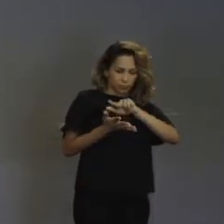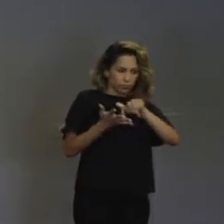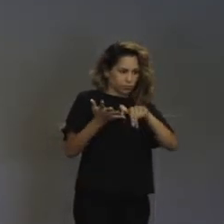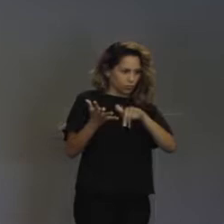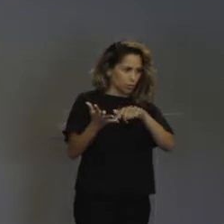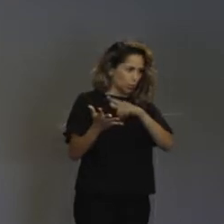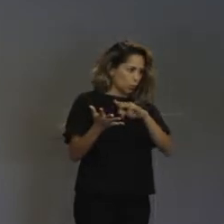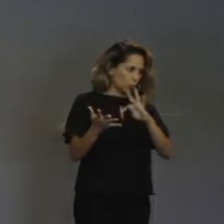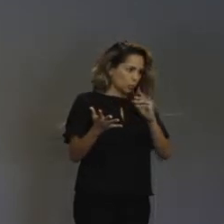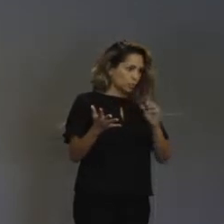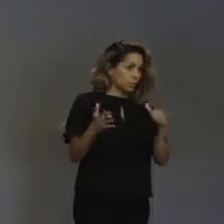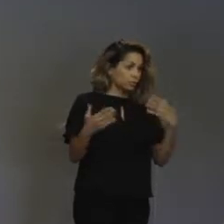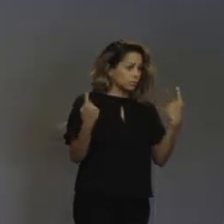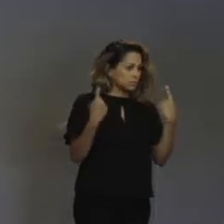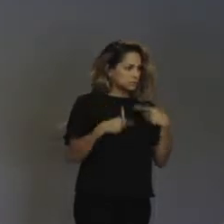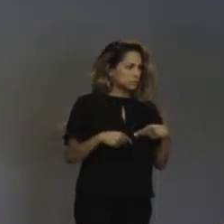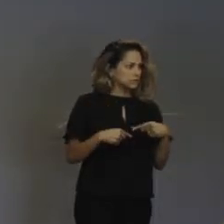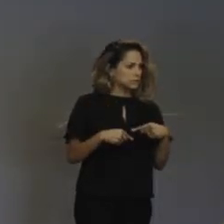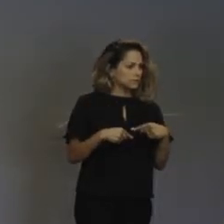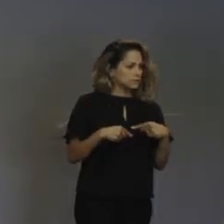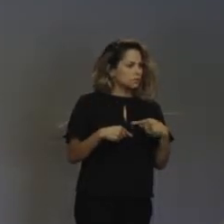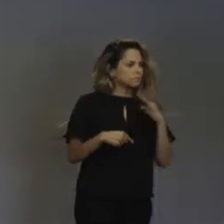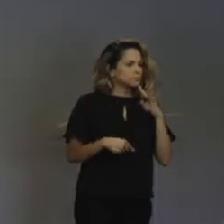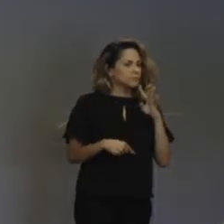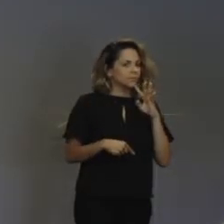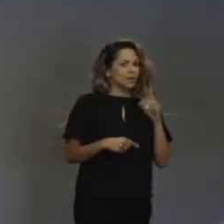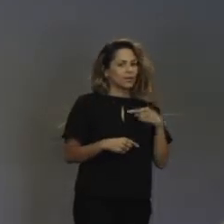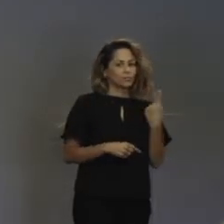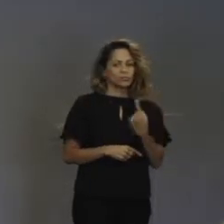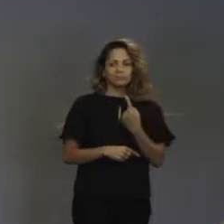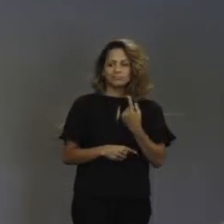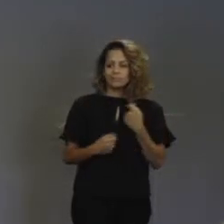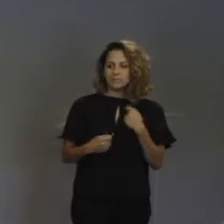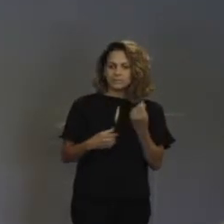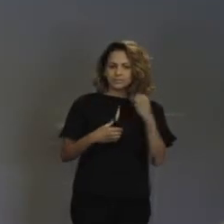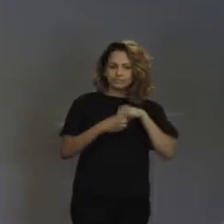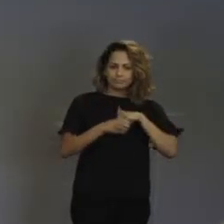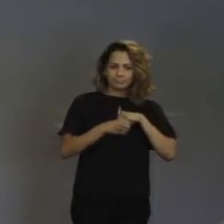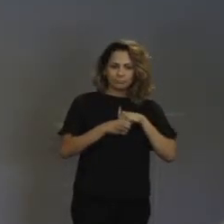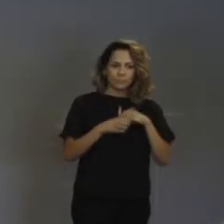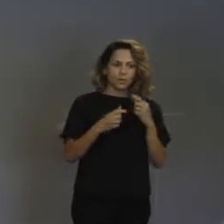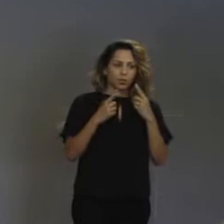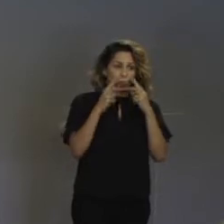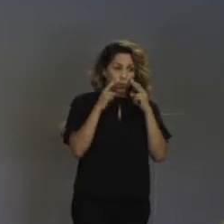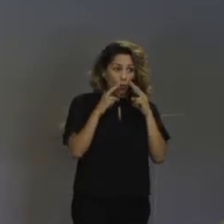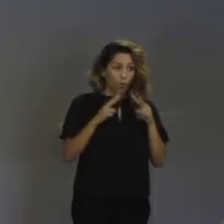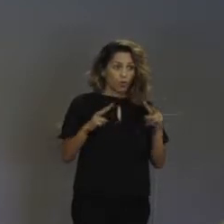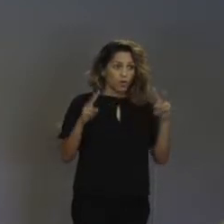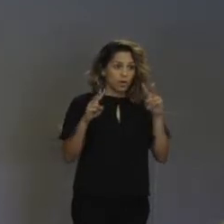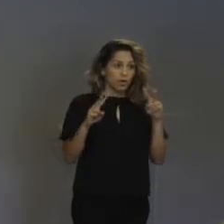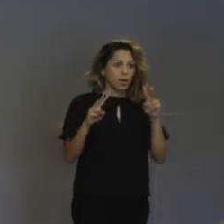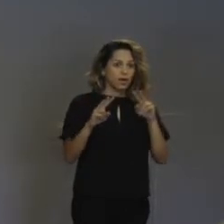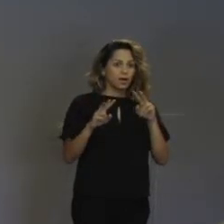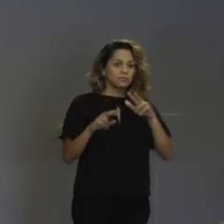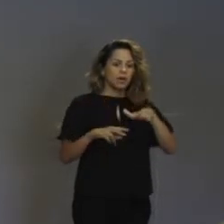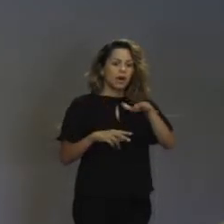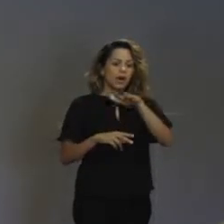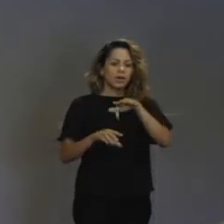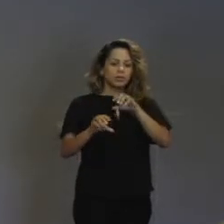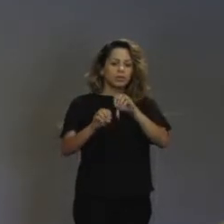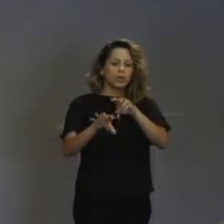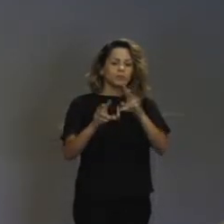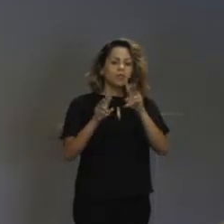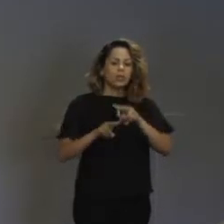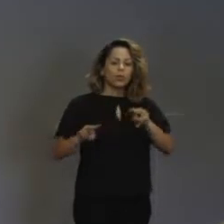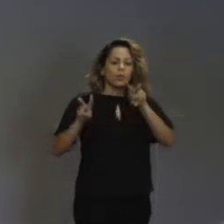acho que é um desafio bacana que a gente tem que incutir novo olhar sobre a educação. Então, como é que a gente lida com a educação hoje? Como é